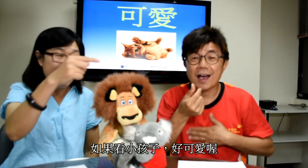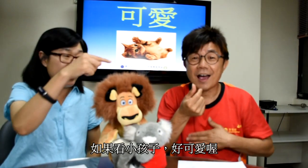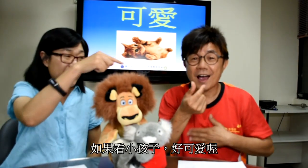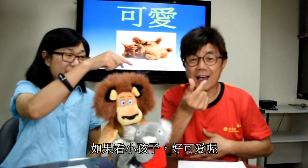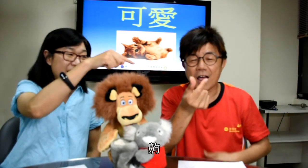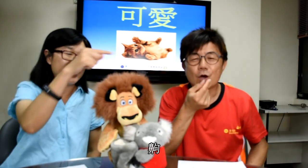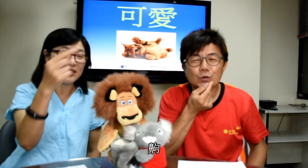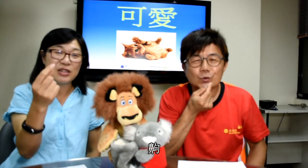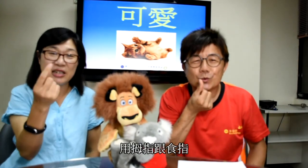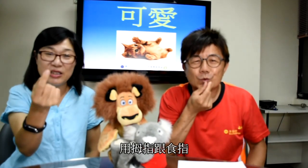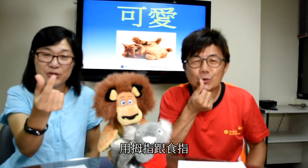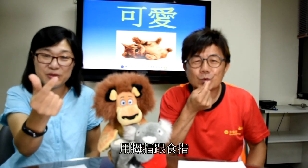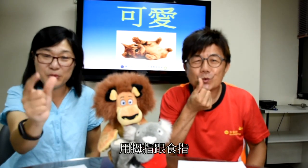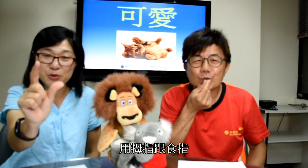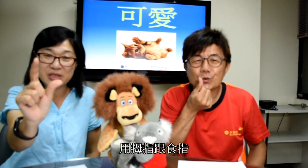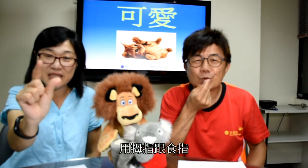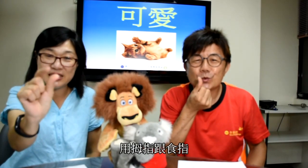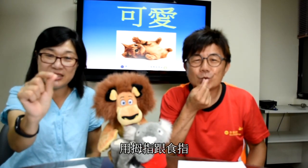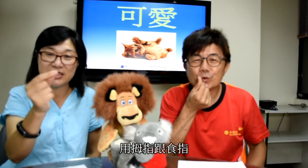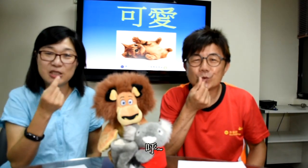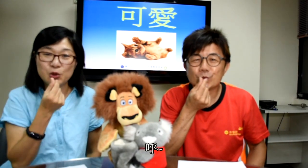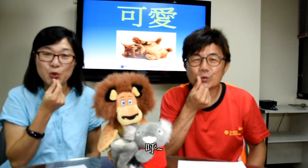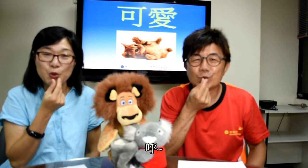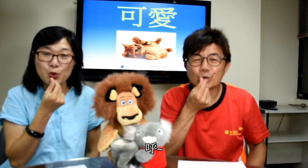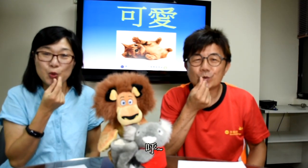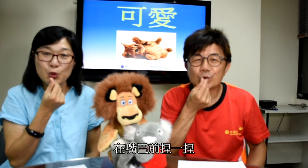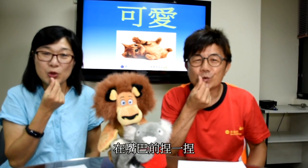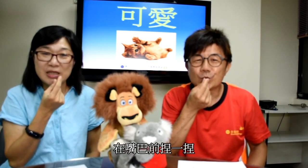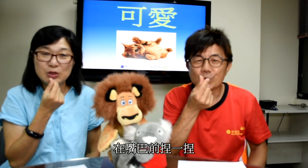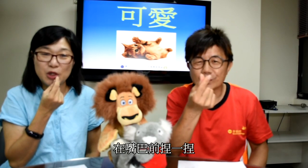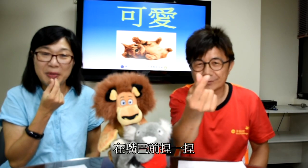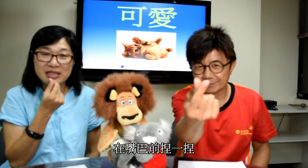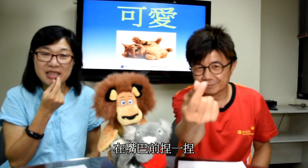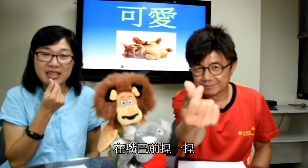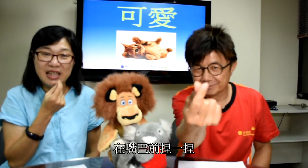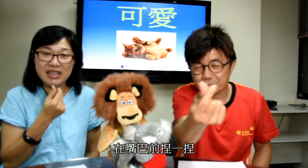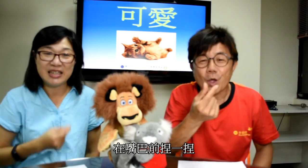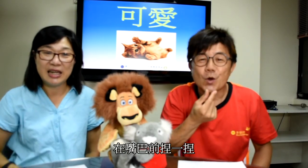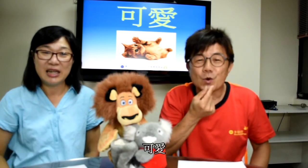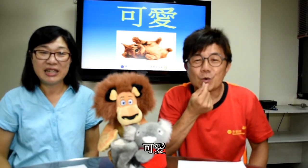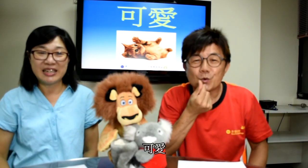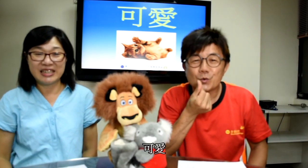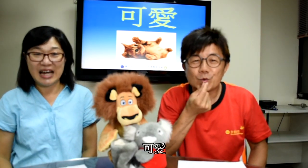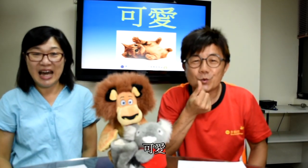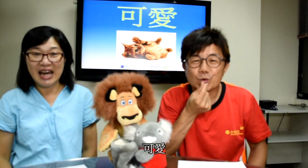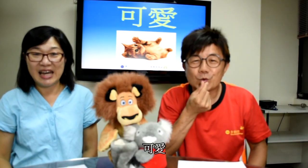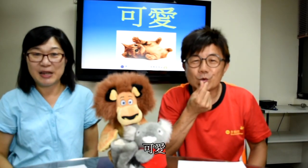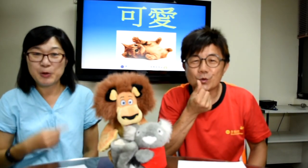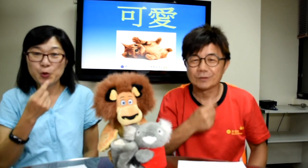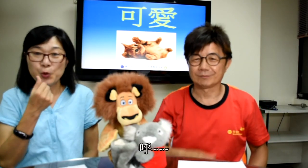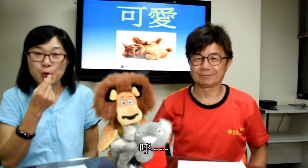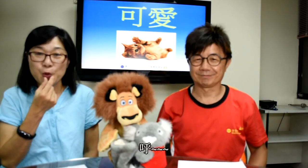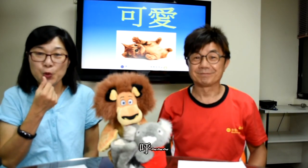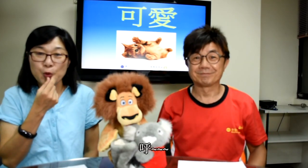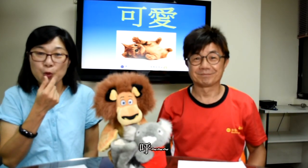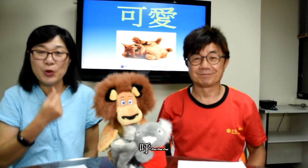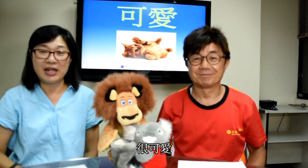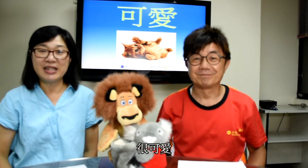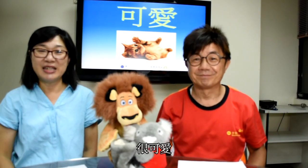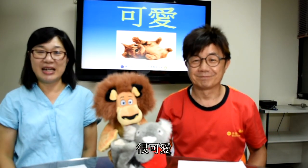哦，用拇指跟食指在嘴巴前捏一捏，可爱，很可